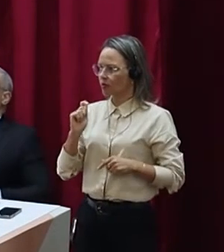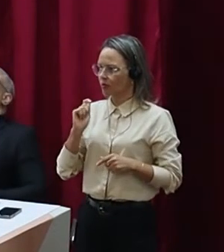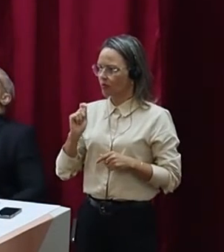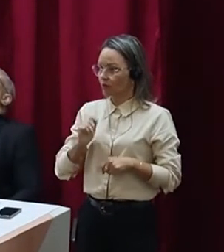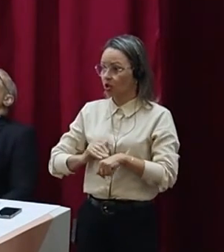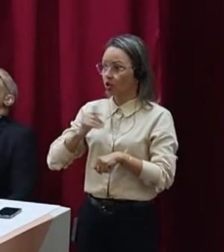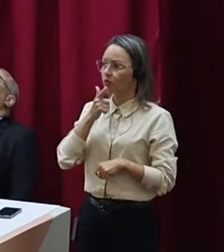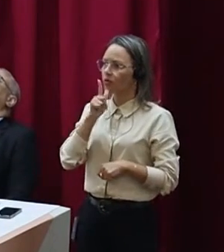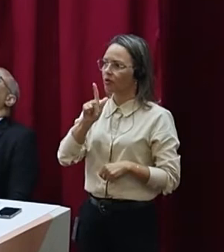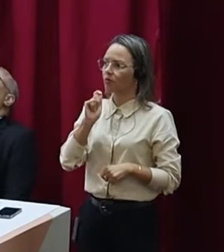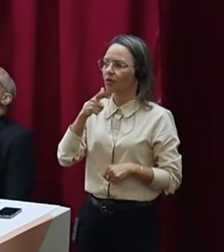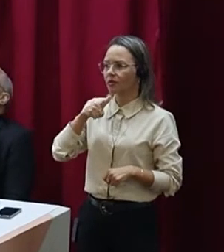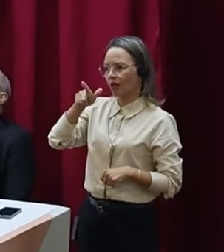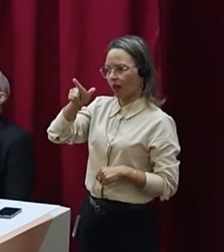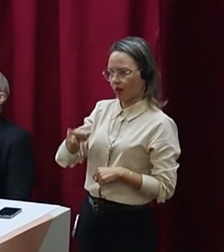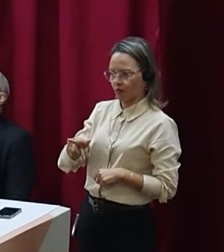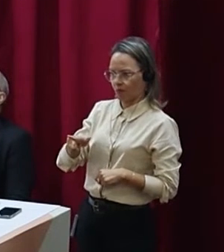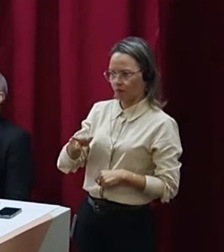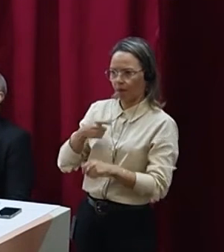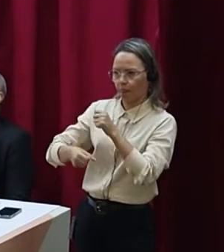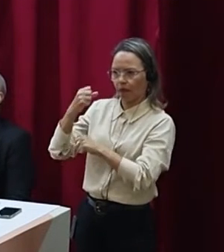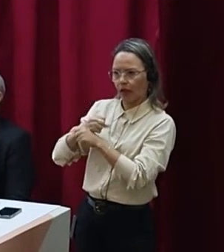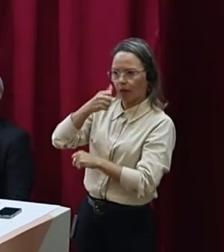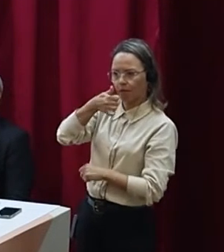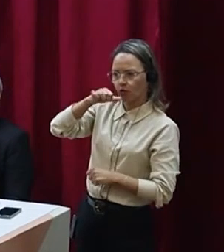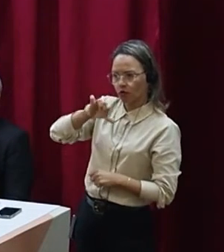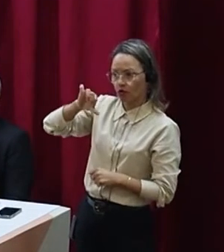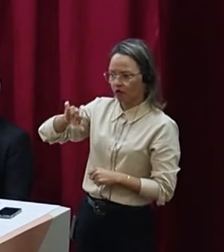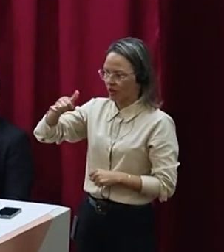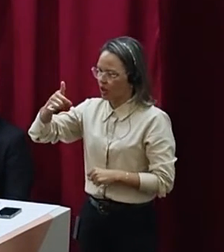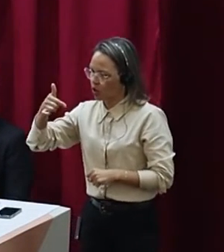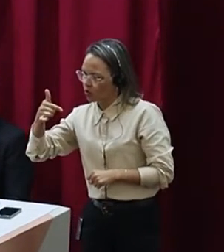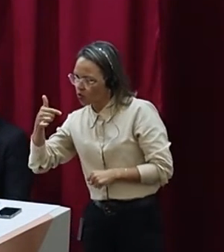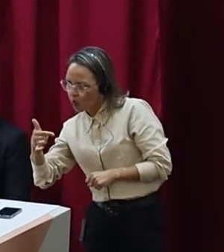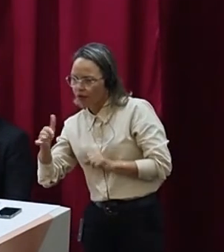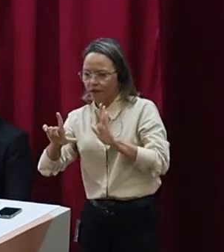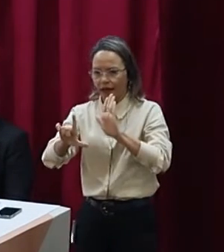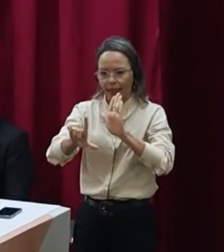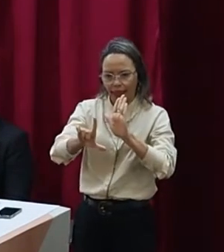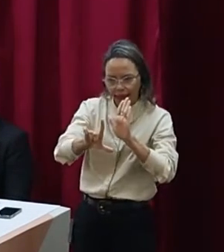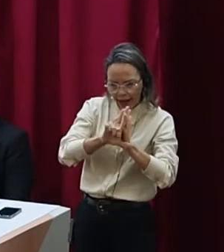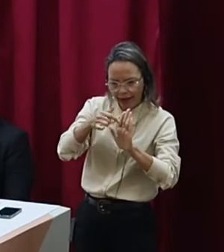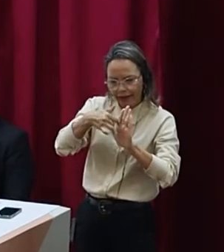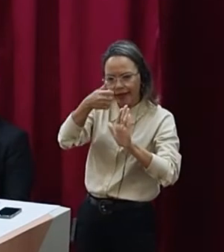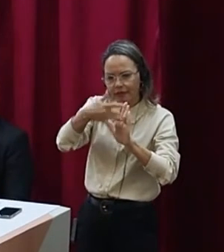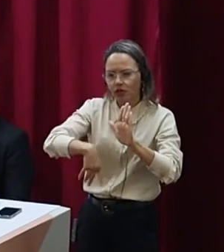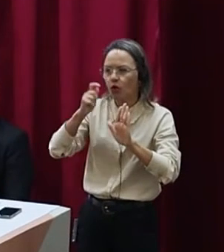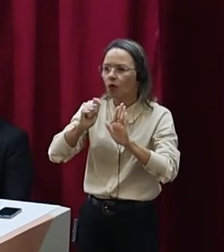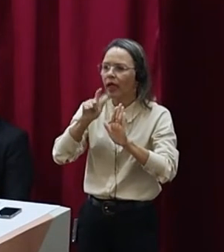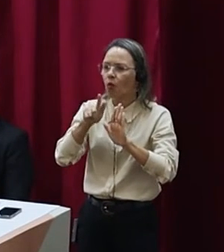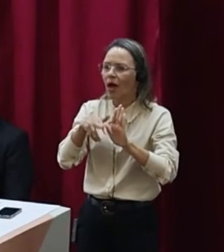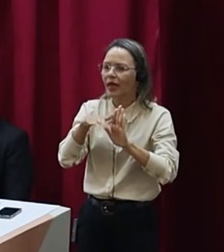Aprobamos la Constitución Nacional 1992, guaraní, lengua oficial en igualdad de condiciones con el castellano. Pero la